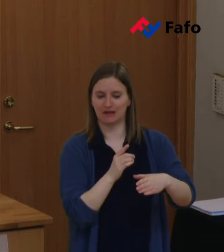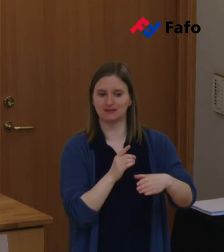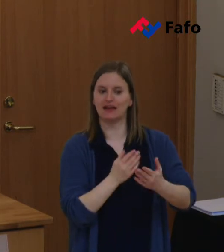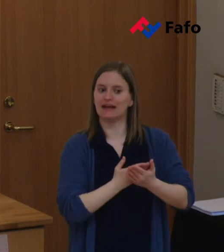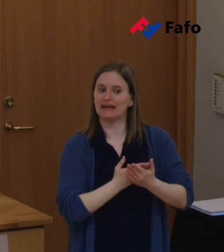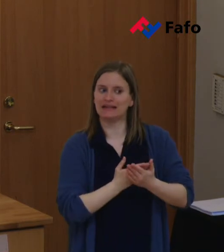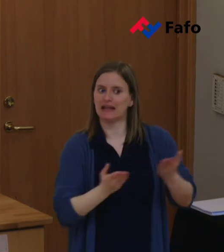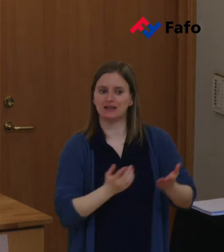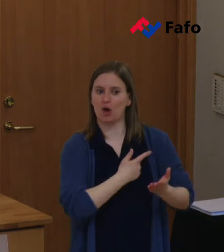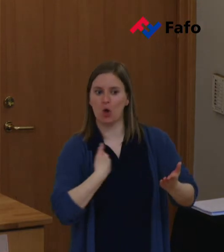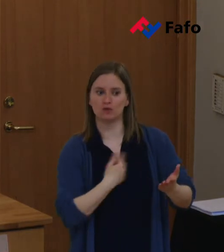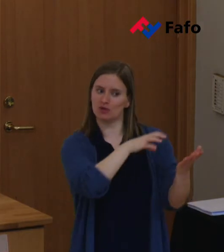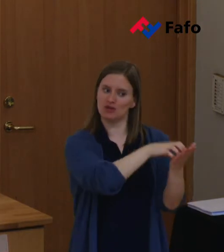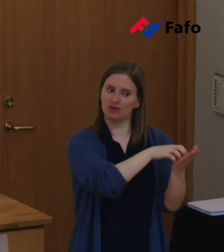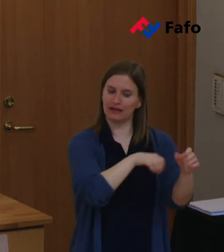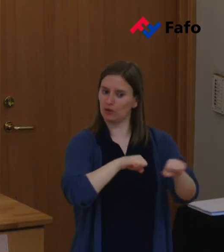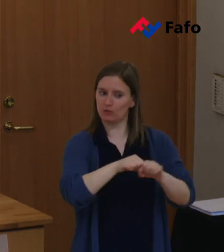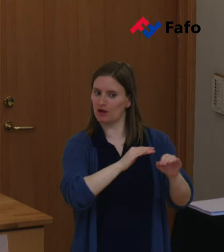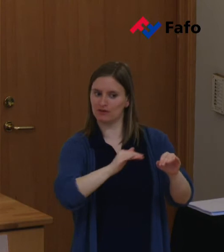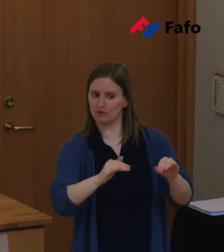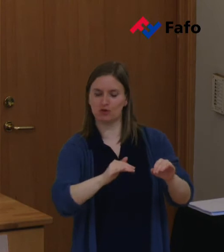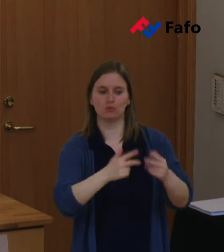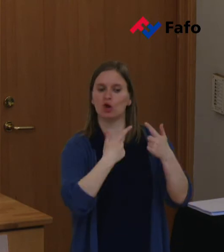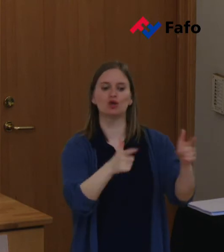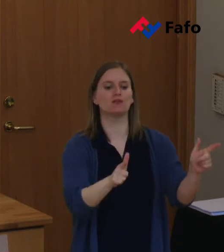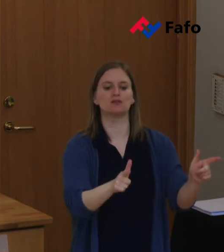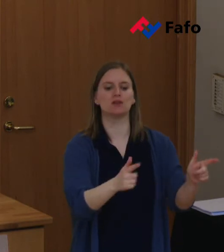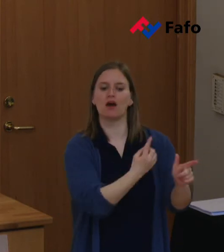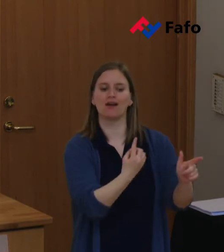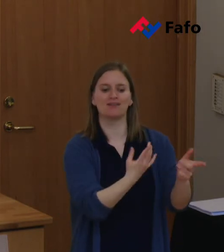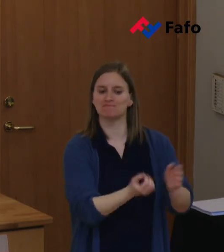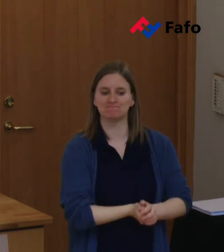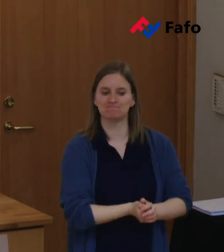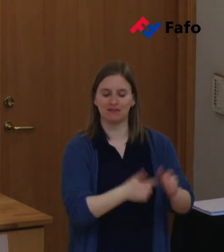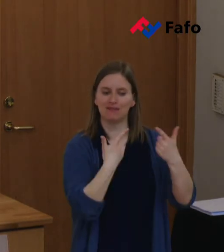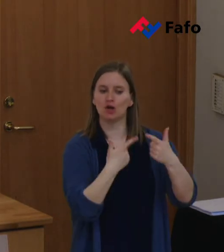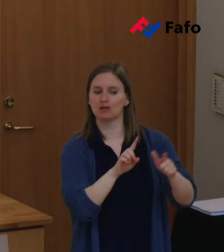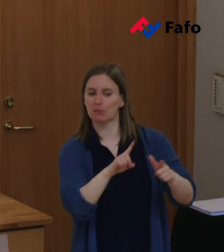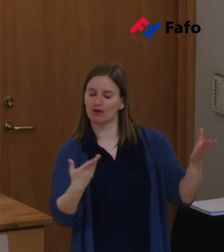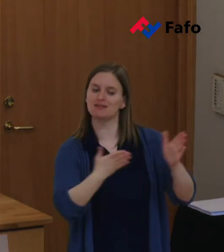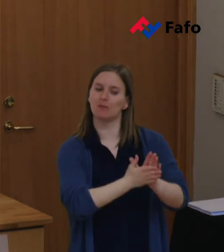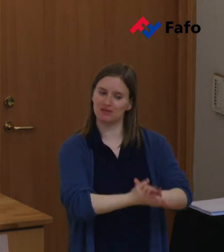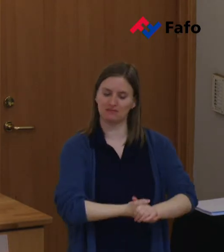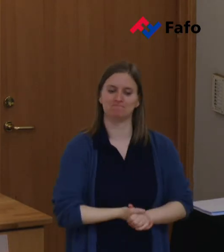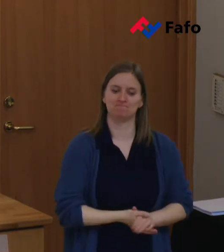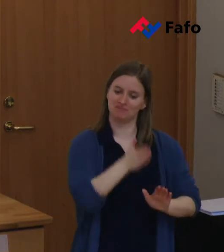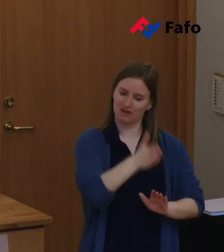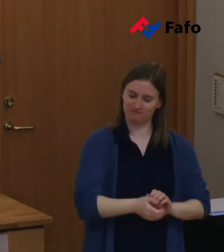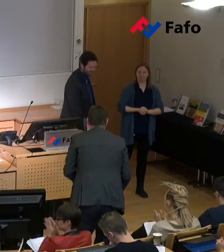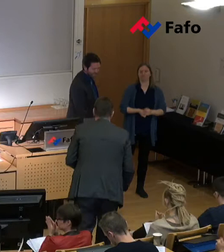av oss, hverken på statlig eller kommunalt nivå, som lykkes alene. Vi lykkes bare sammen.